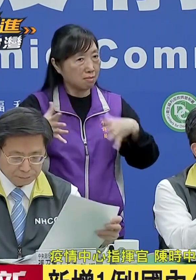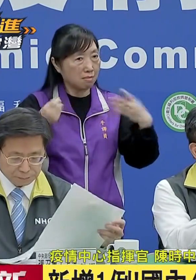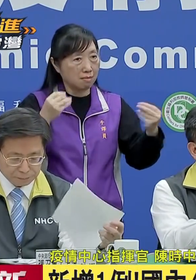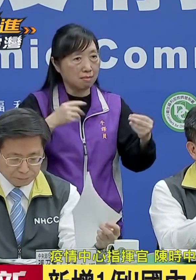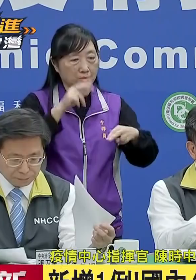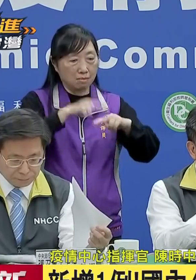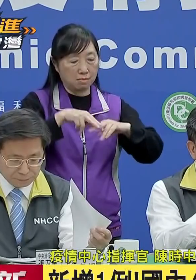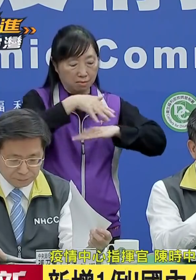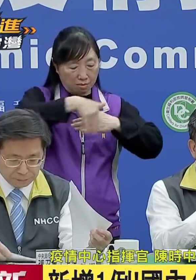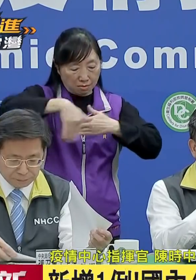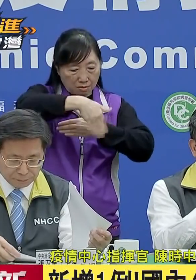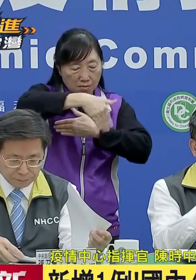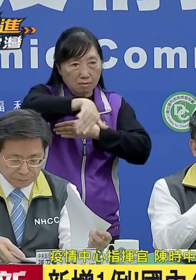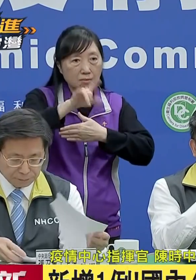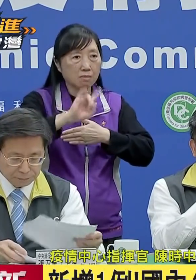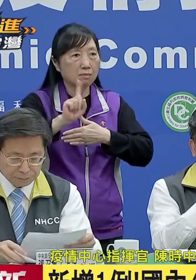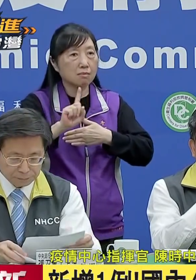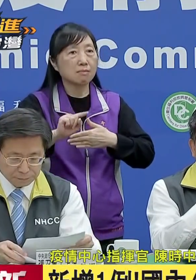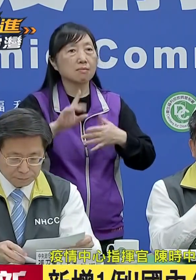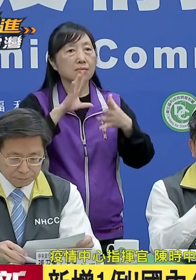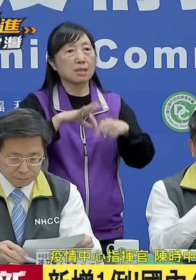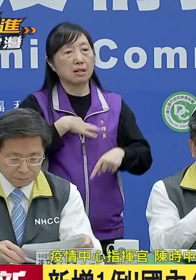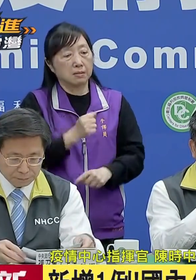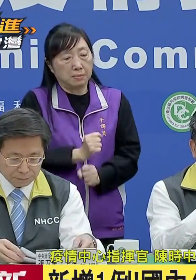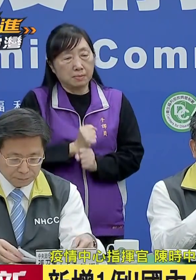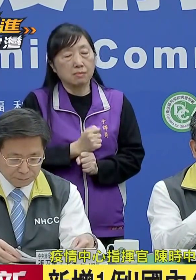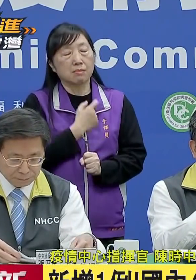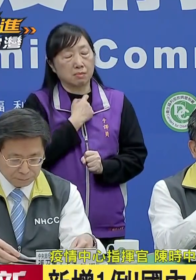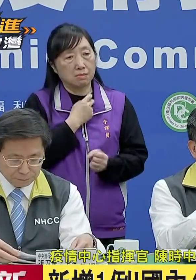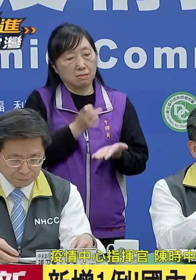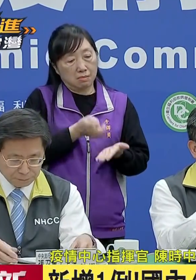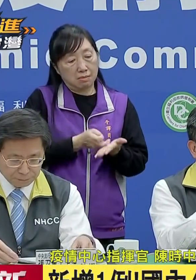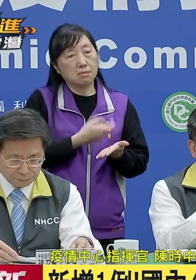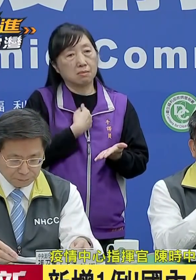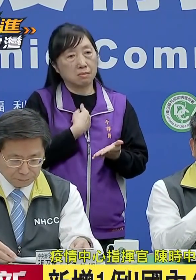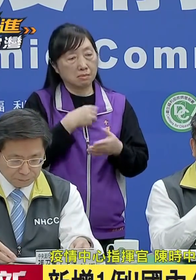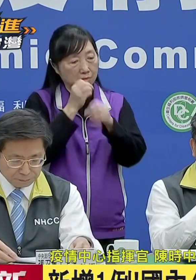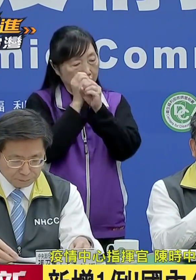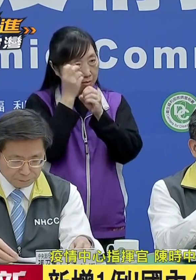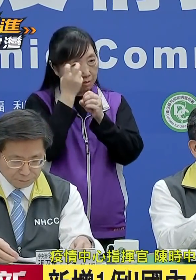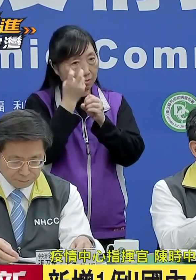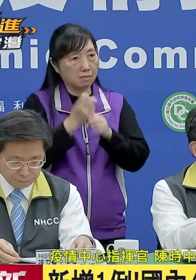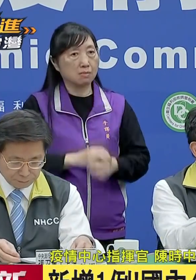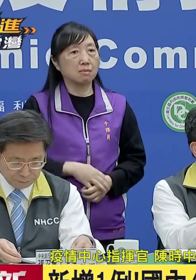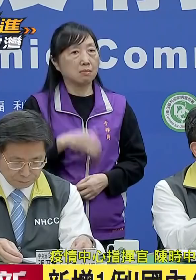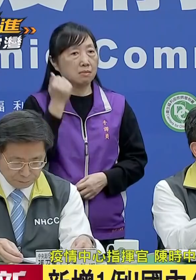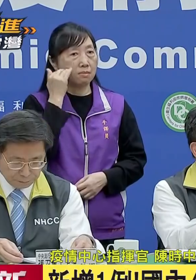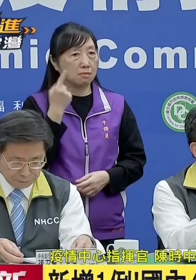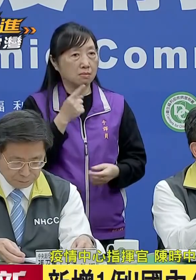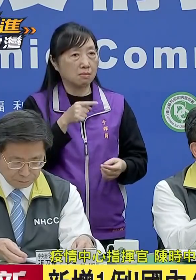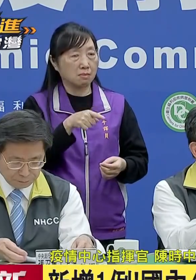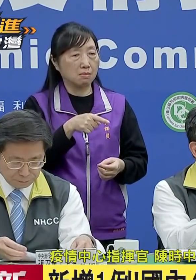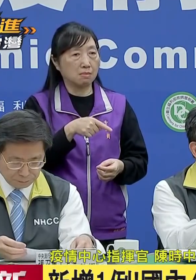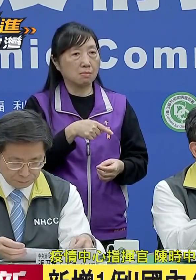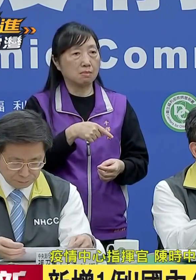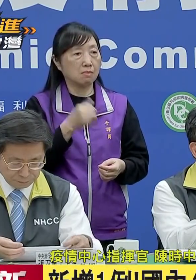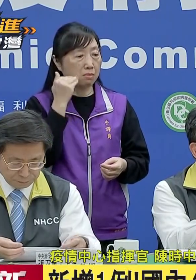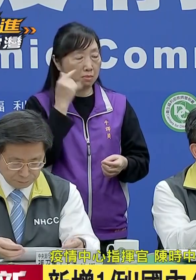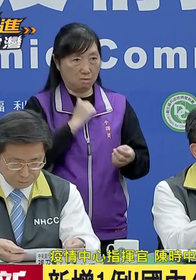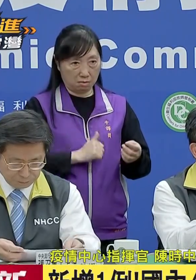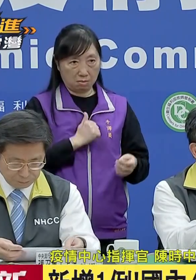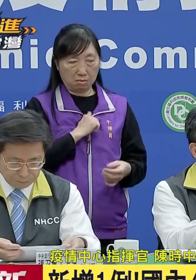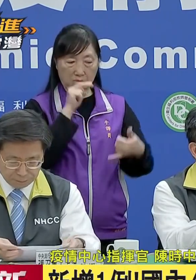性，不过为了谨慎起见，好，我们还是要加强检疫，好，但有症状我们要做哈隔离